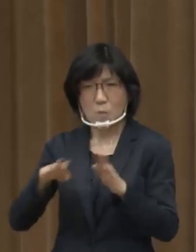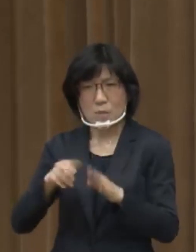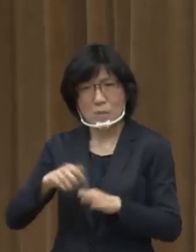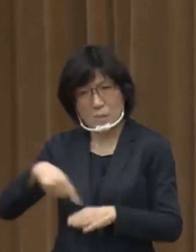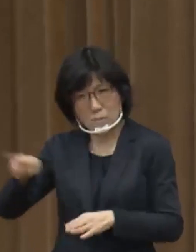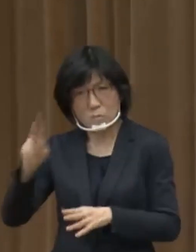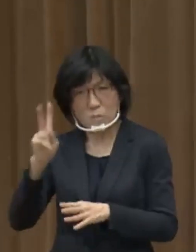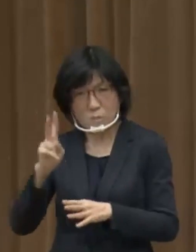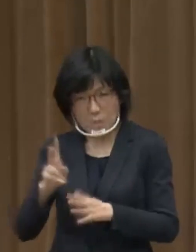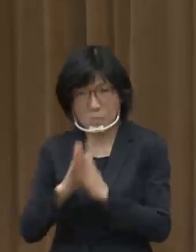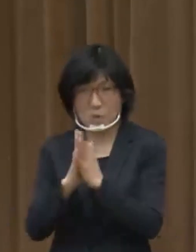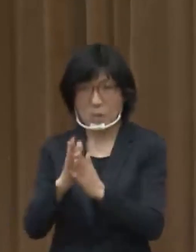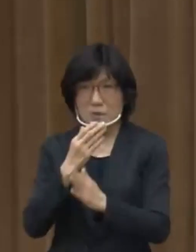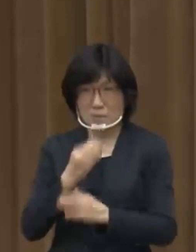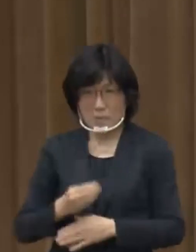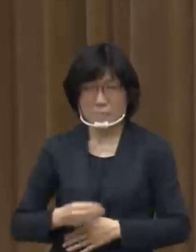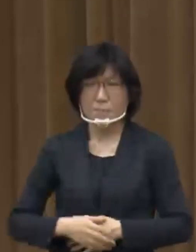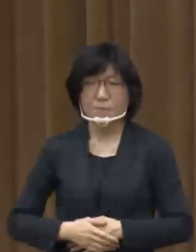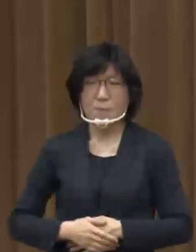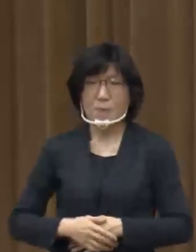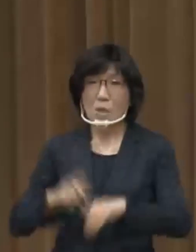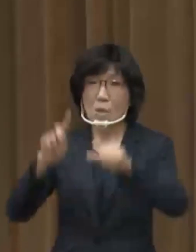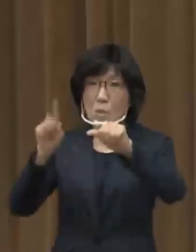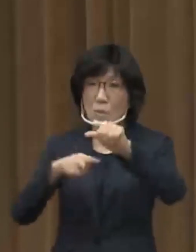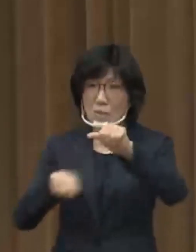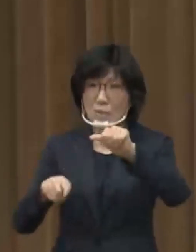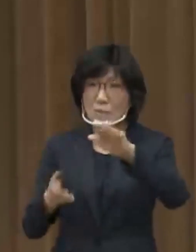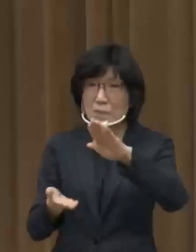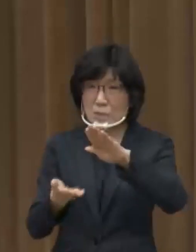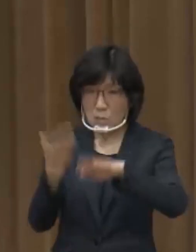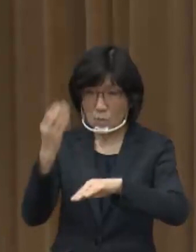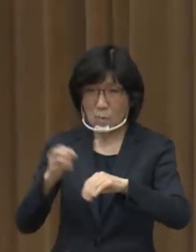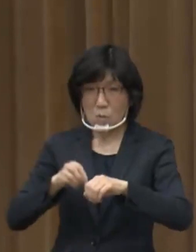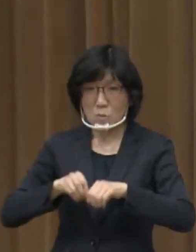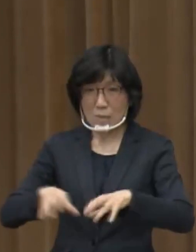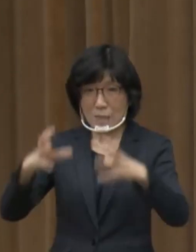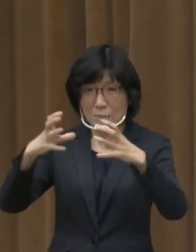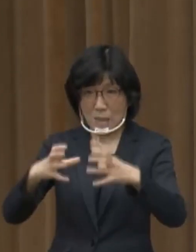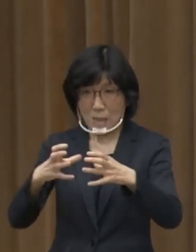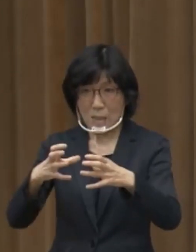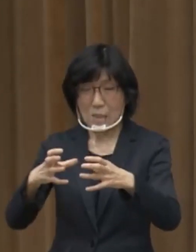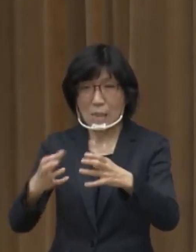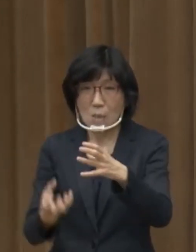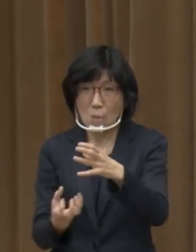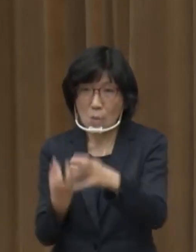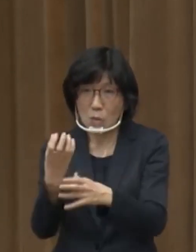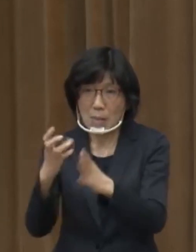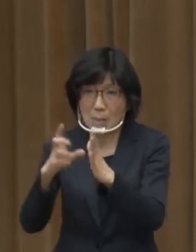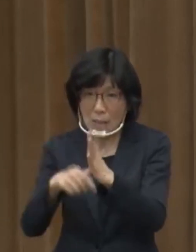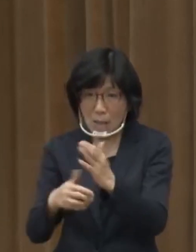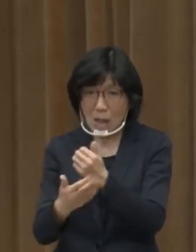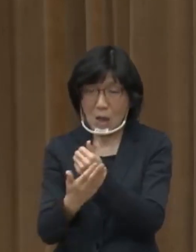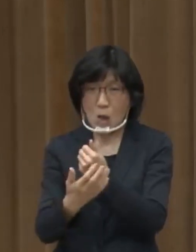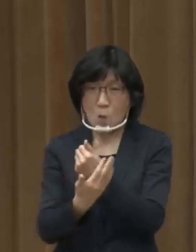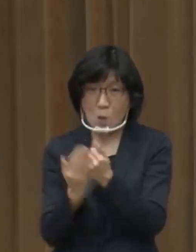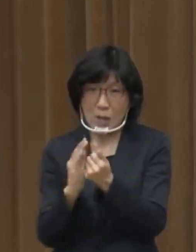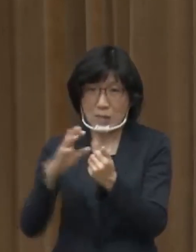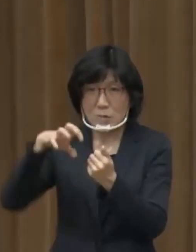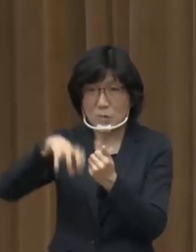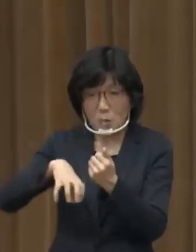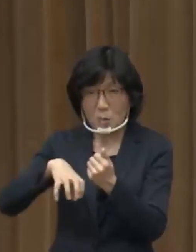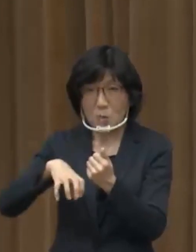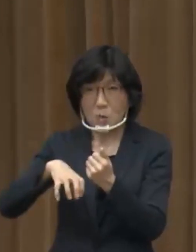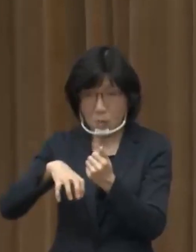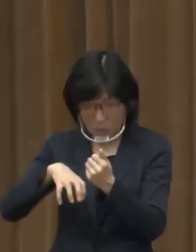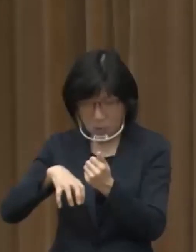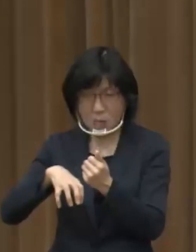一方、5人以上のクラスターが発生した場合には保健所が介入をし、濃厚接触者を